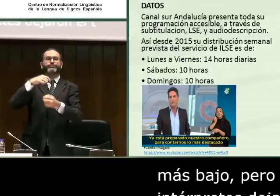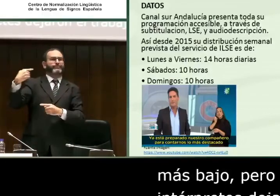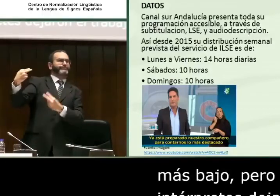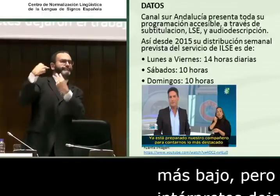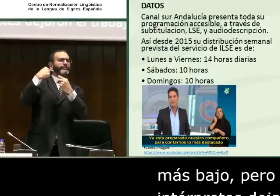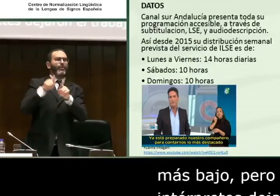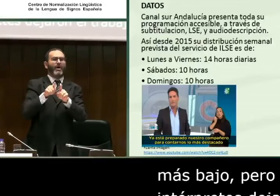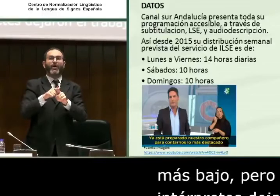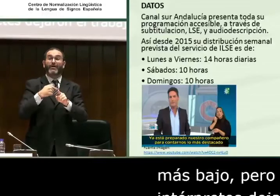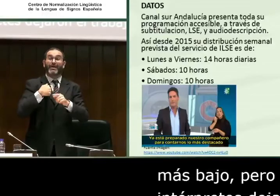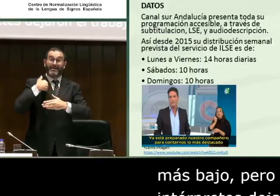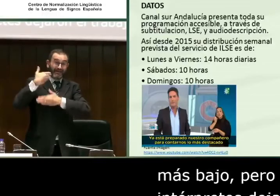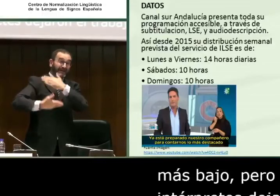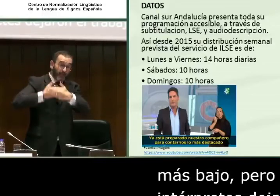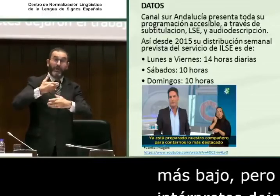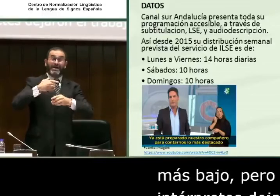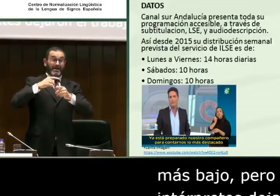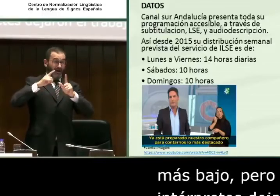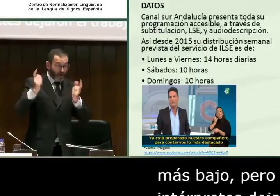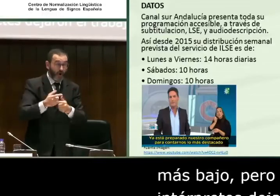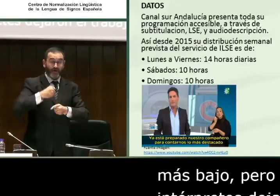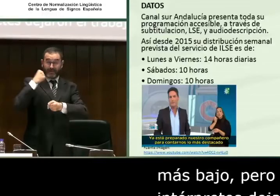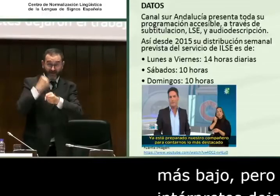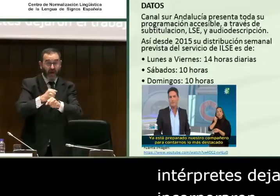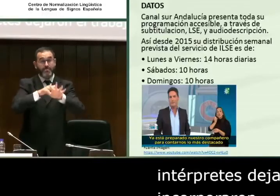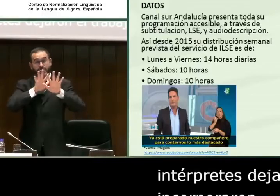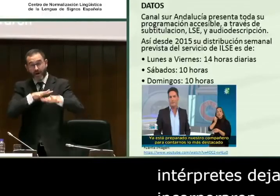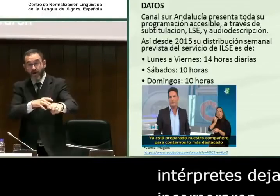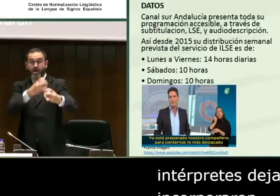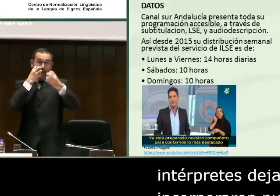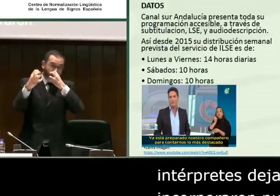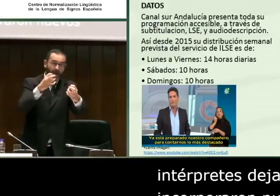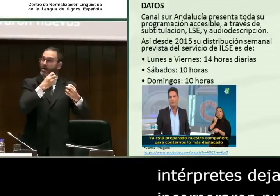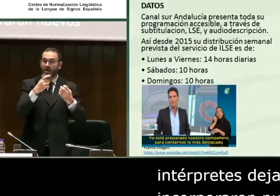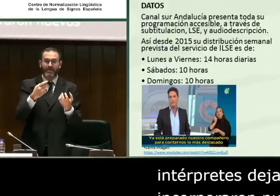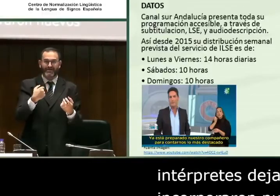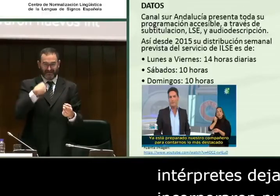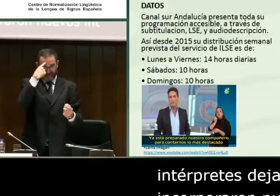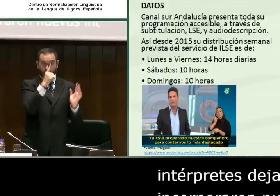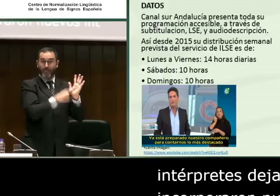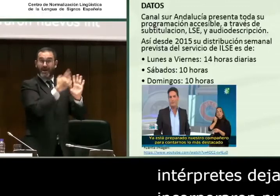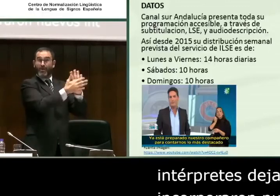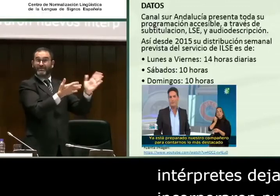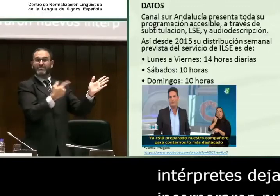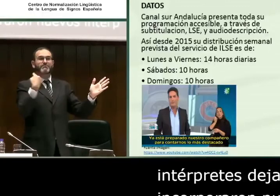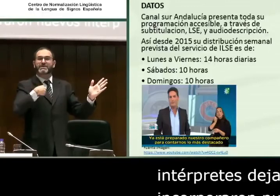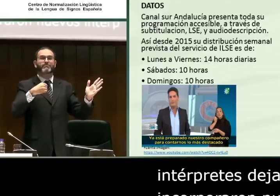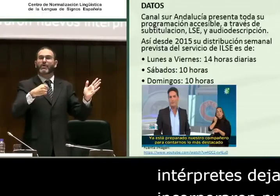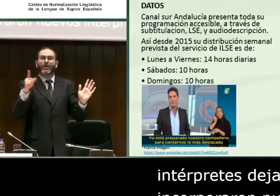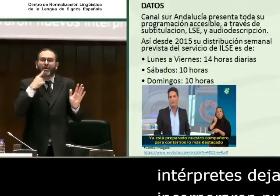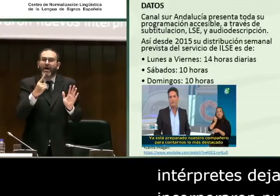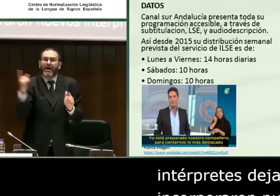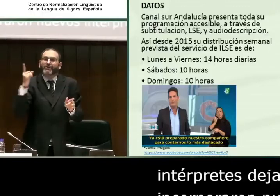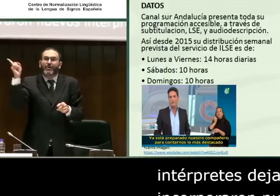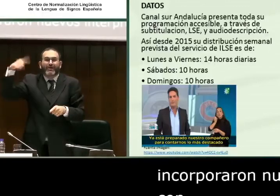signos. Ahí, pues la percepción que se tuvo de nosotros era que éramos un grupo muy polémico, pero a través de muchas manifestaciones de